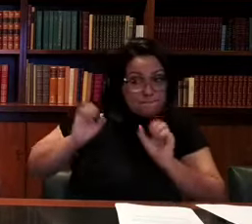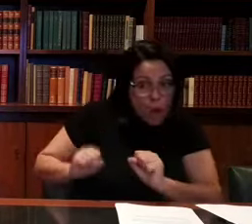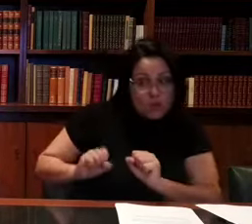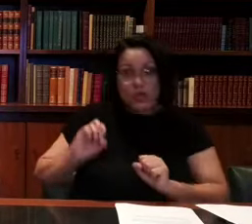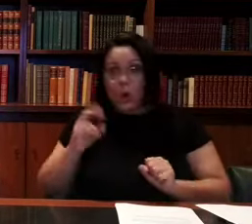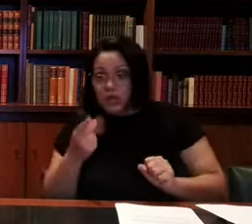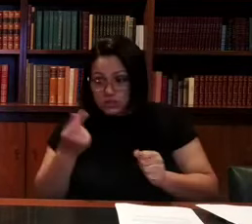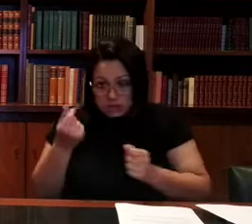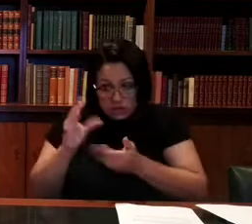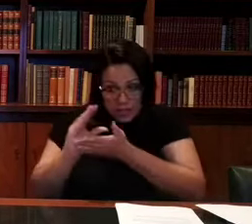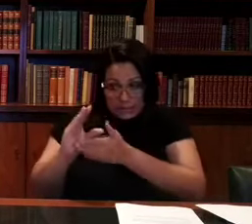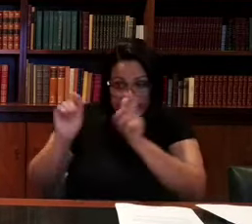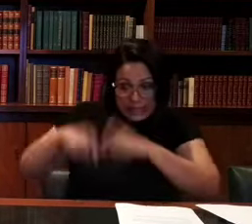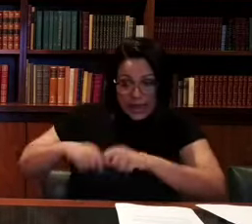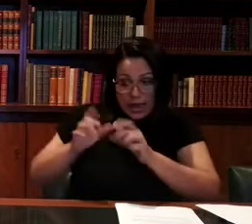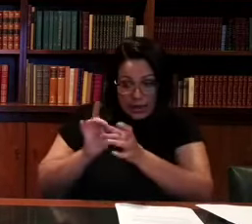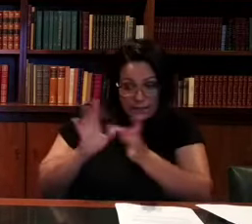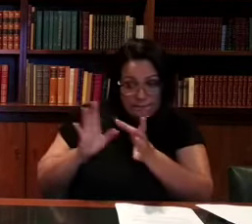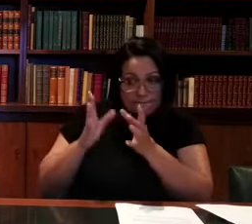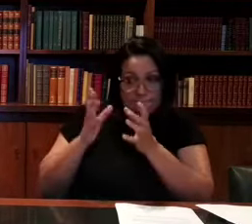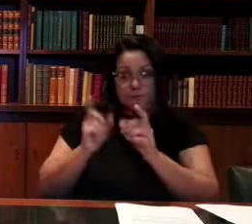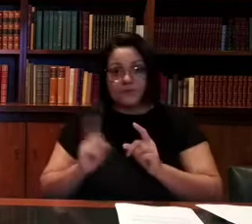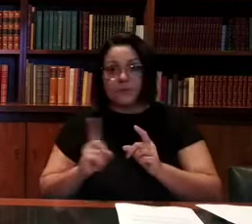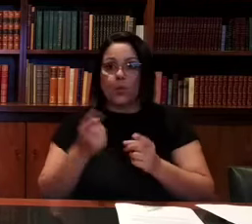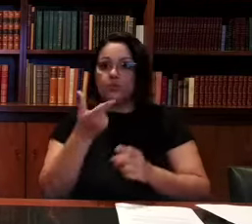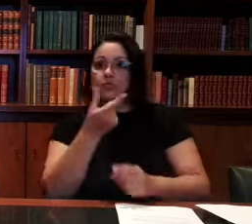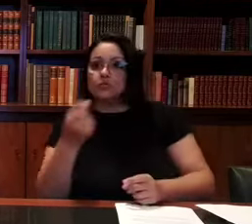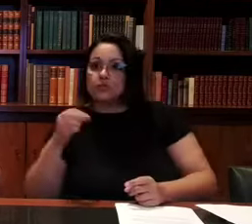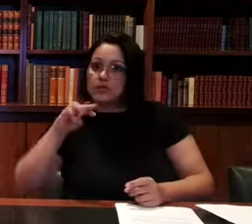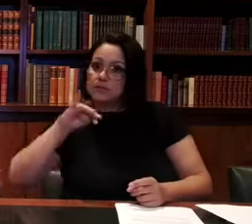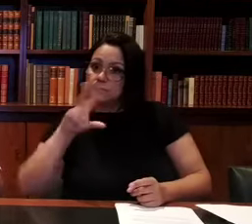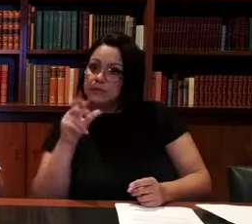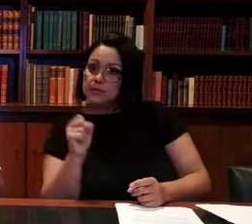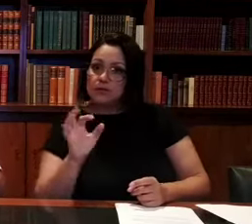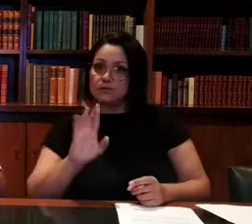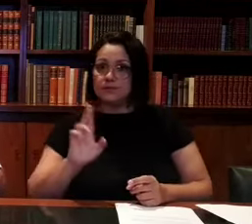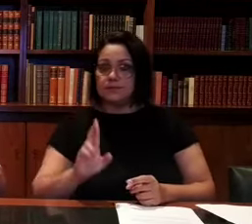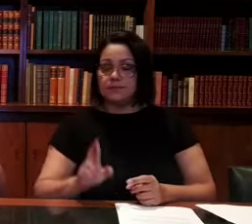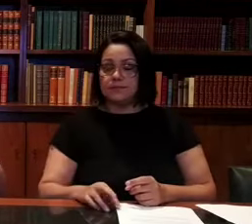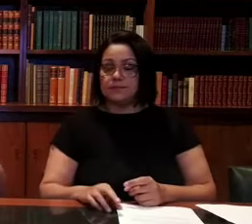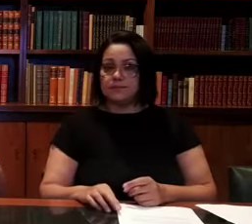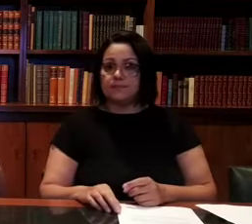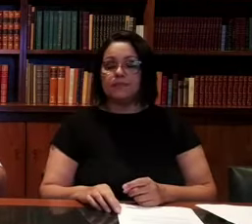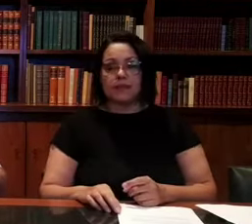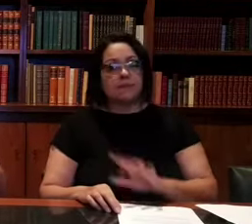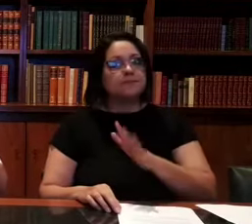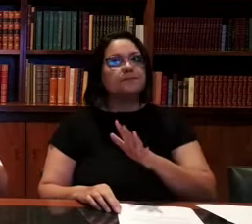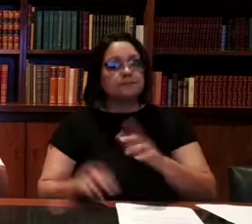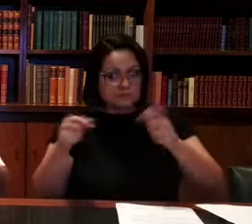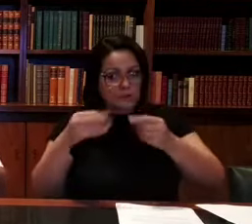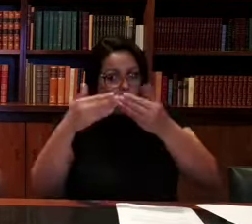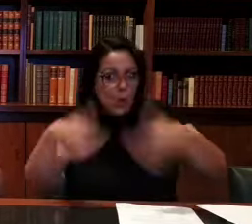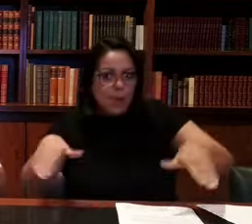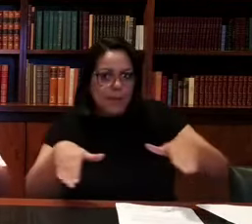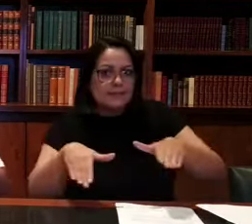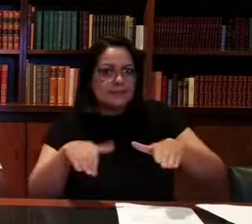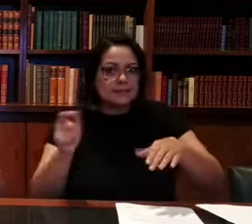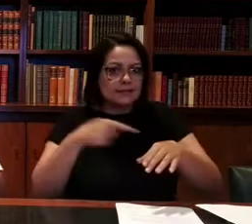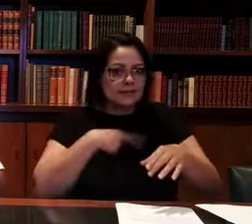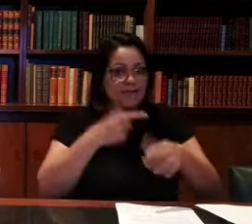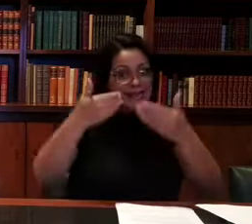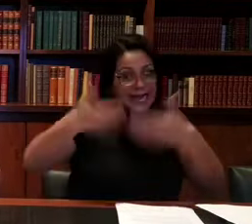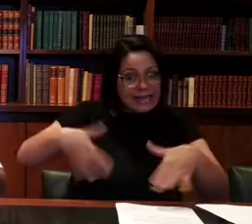viabilidade Econômica você investir nessa p**** não sei conseguir 200 milhões talvez você frente por aí é o compensa o fluxo de